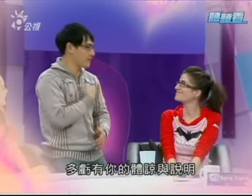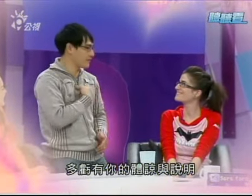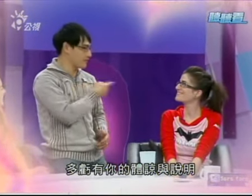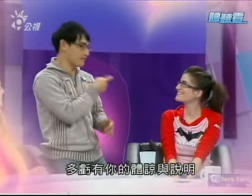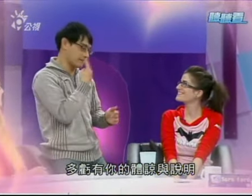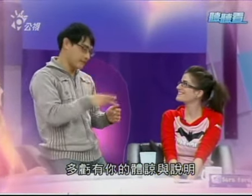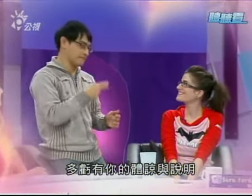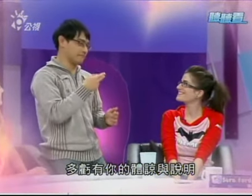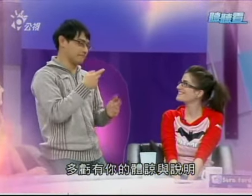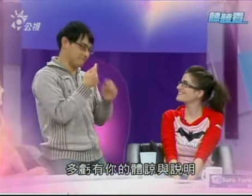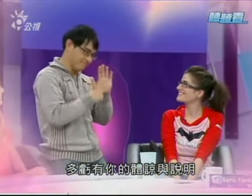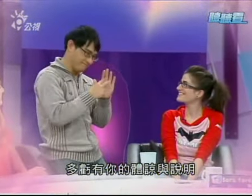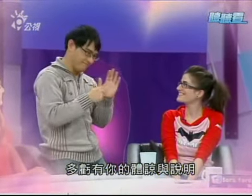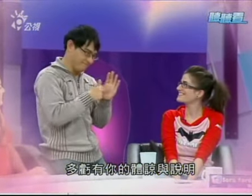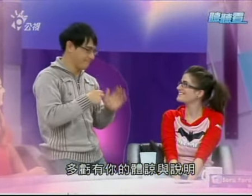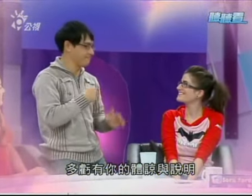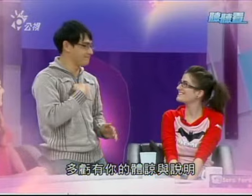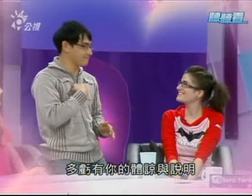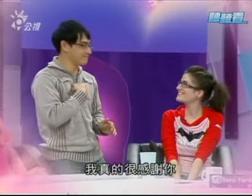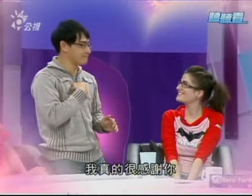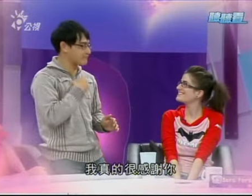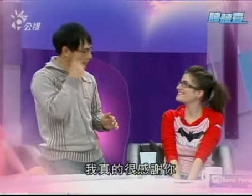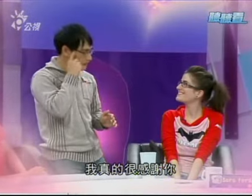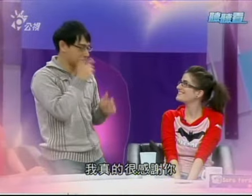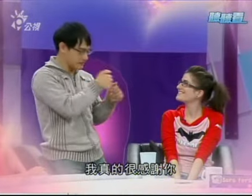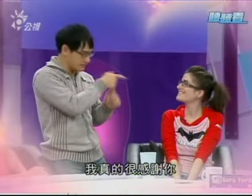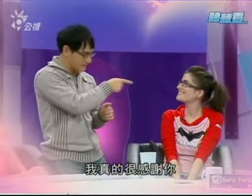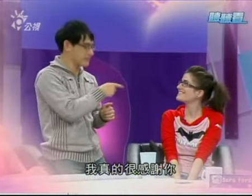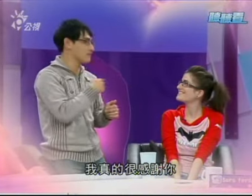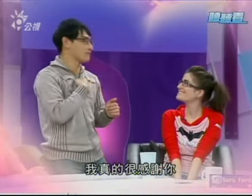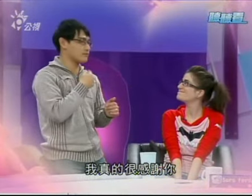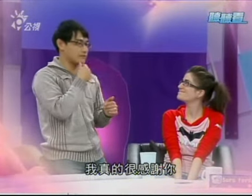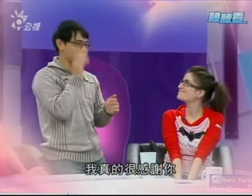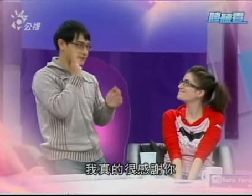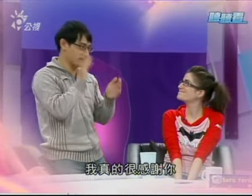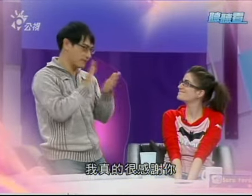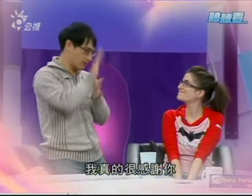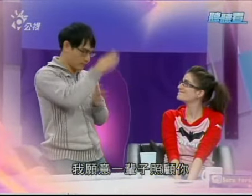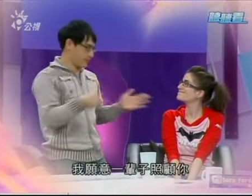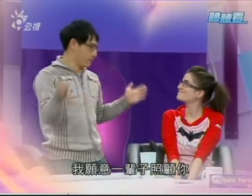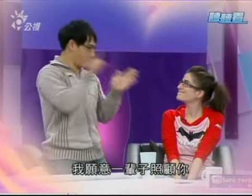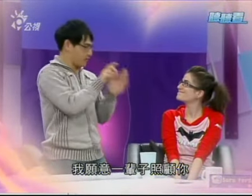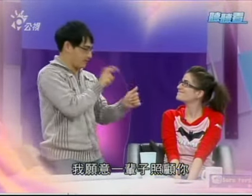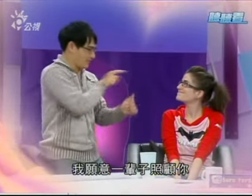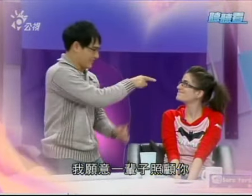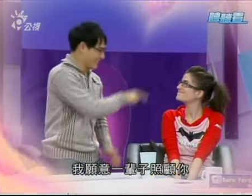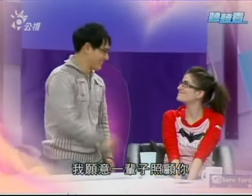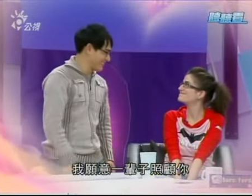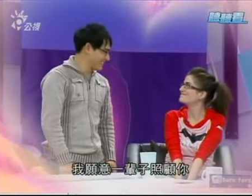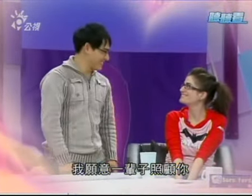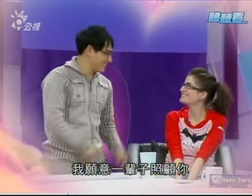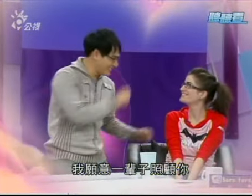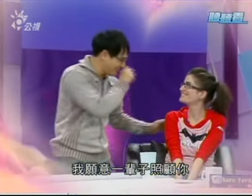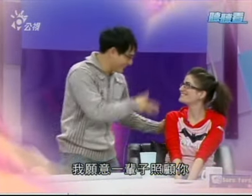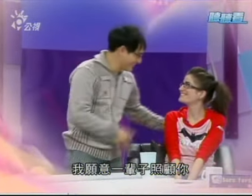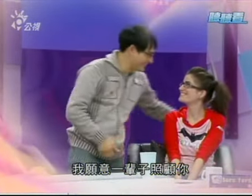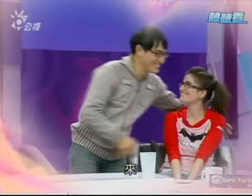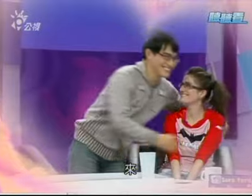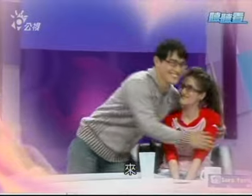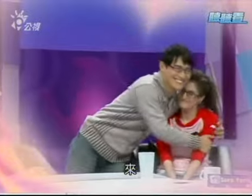与说明我真的很感谢你我愿意一辈子照顾你来